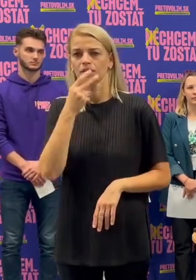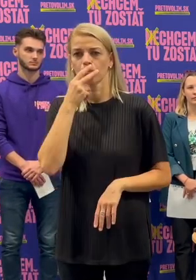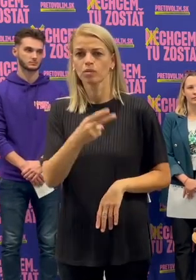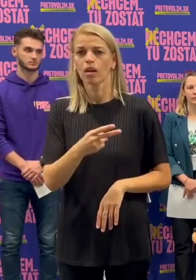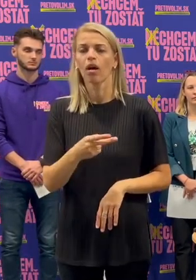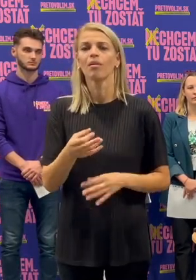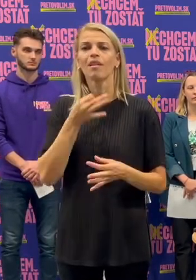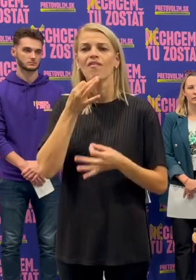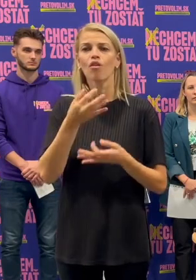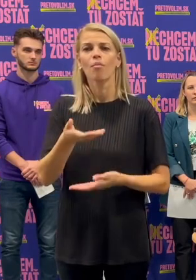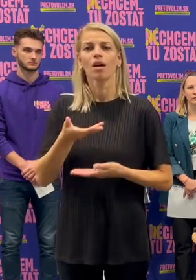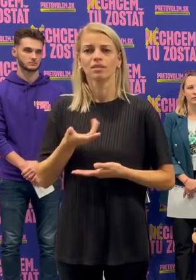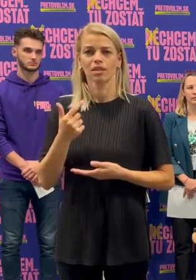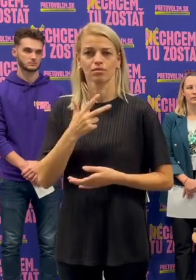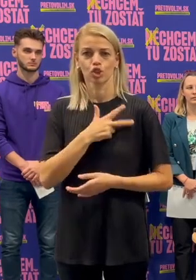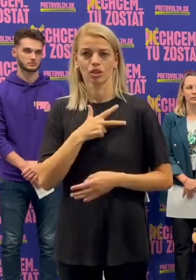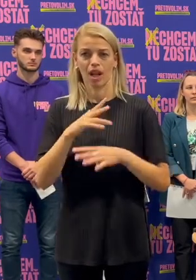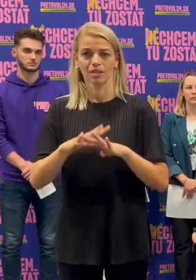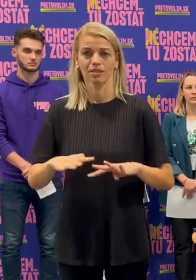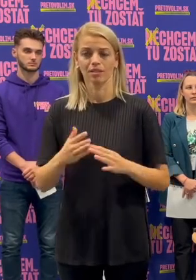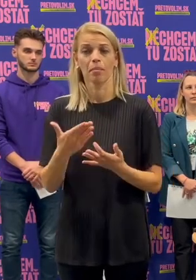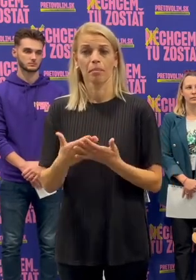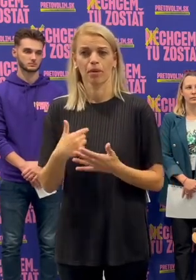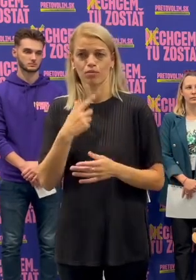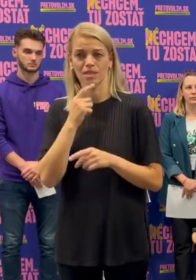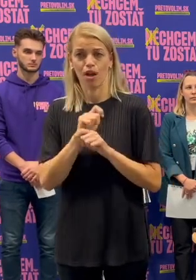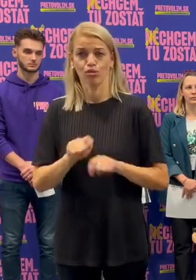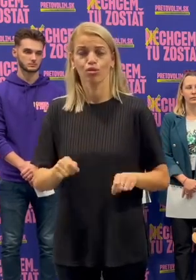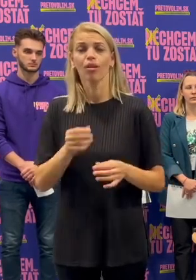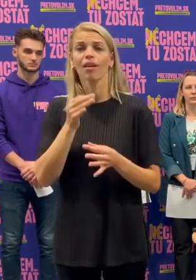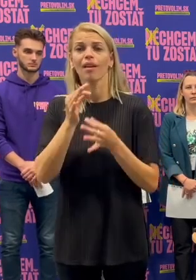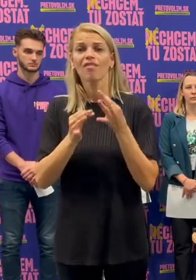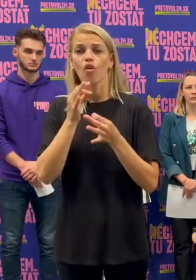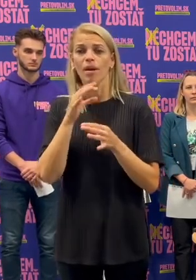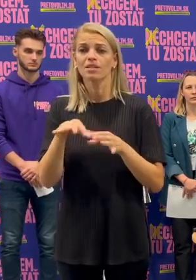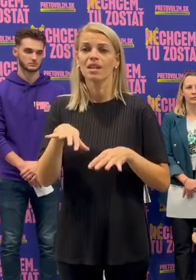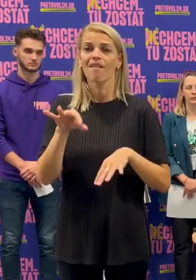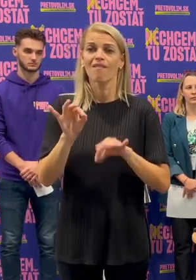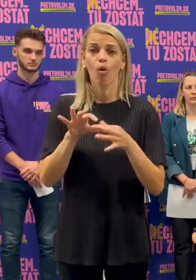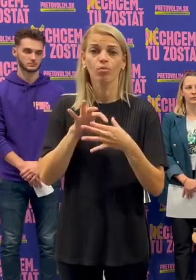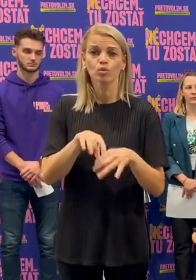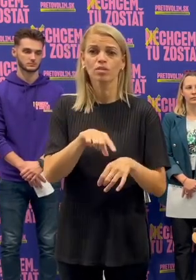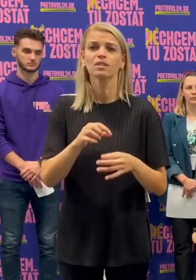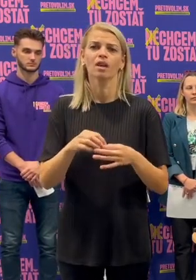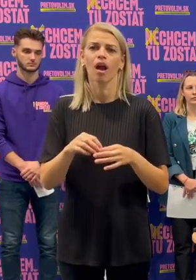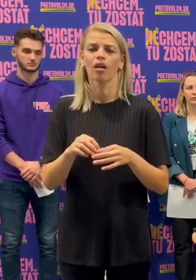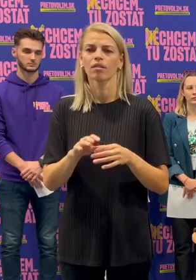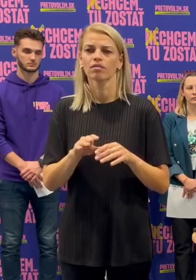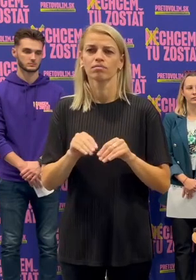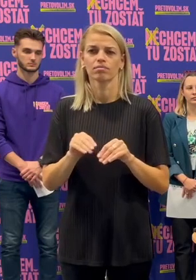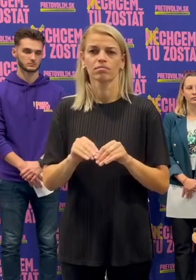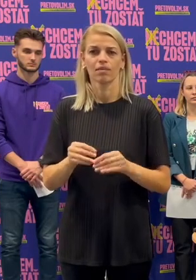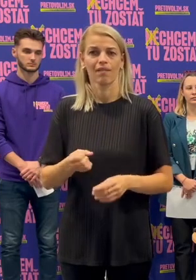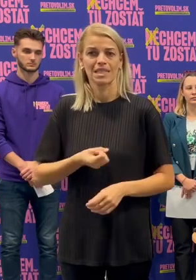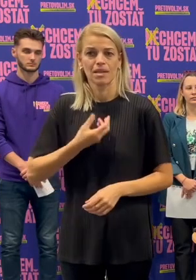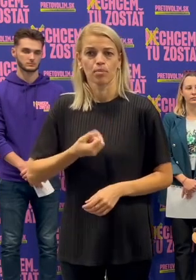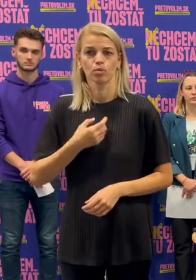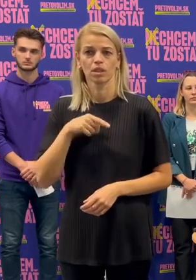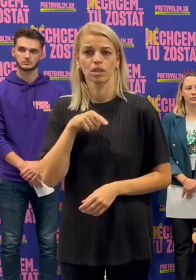čerpajú informácie zo sociálnych sietí. Práve preto sme sa rozhodli informácie k voľbám, ale aj celkovo vzbudiť záujem o politiku aj